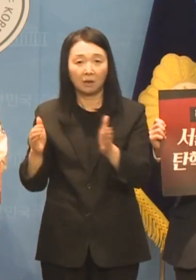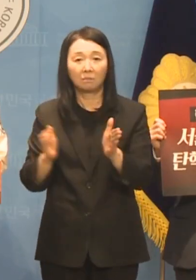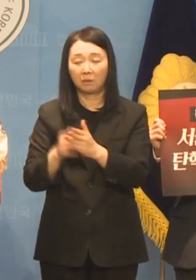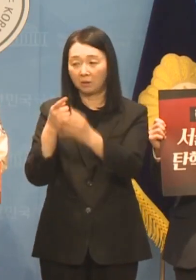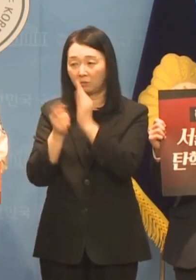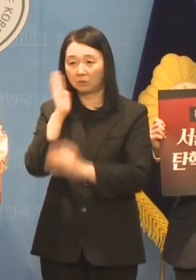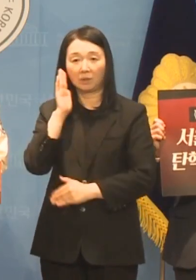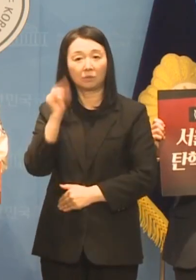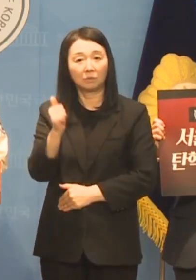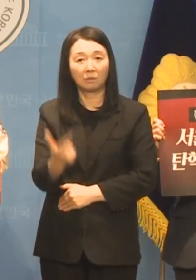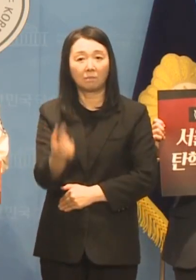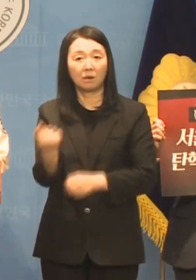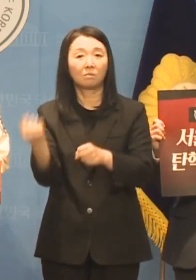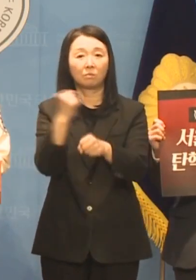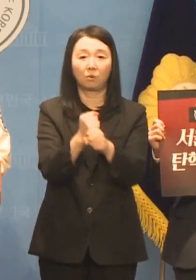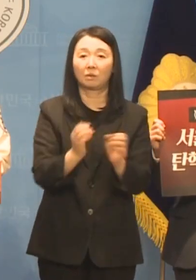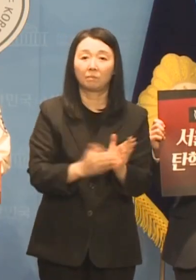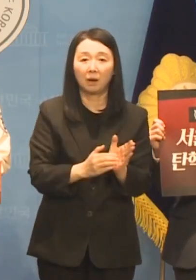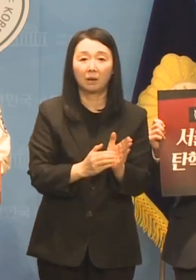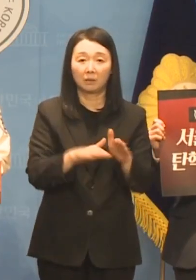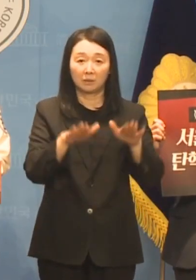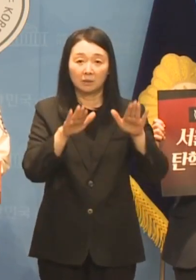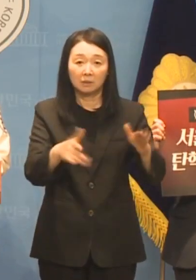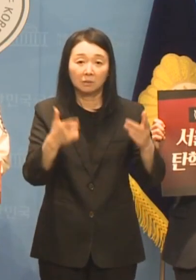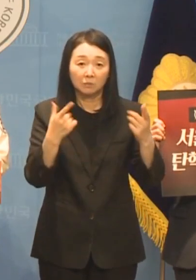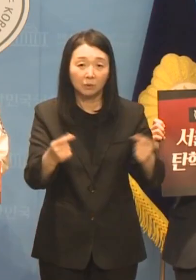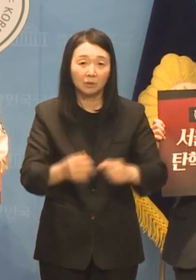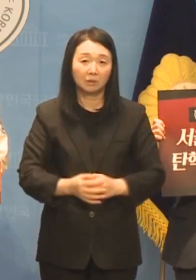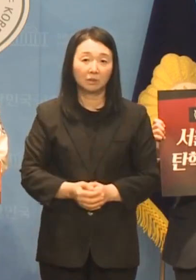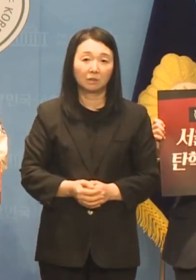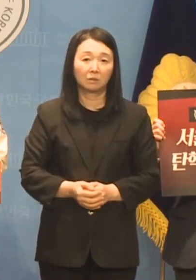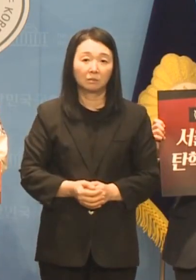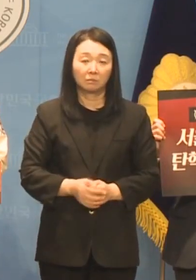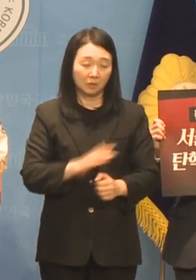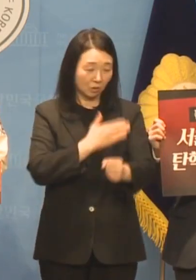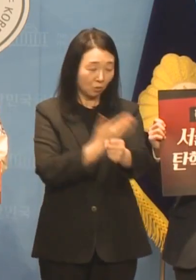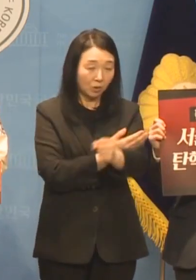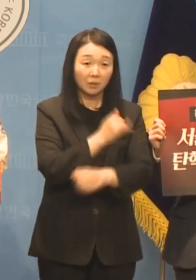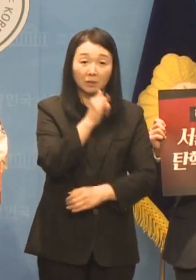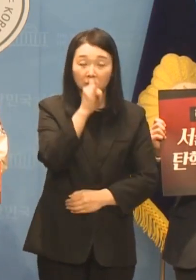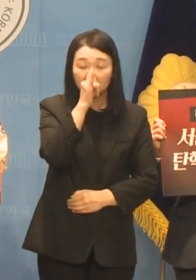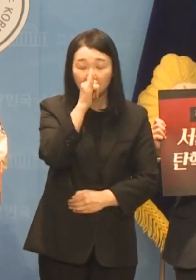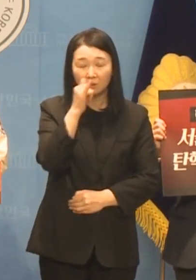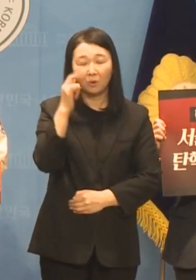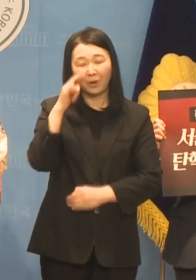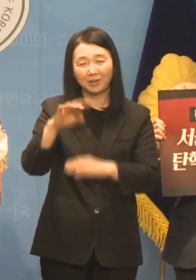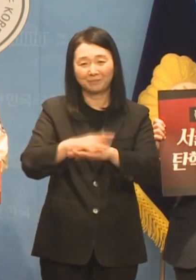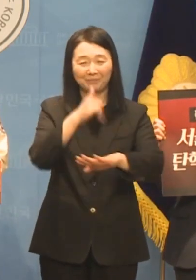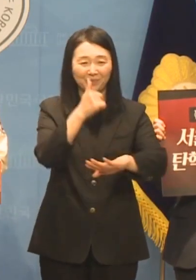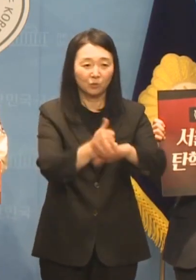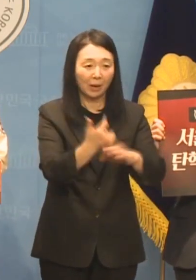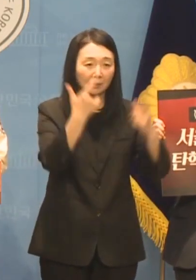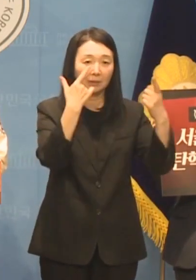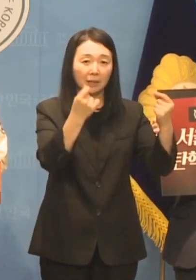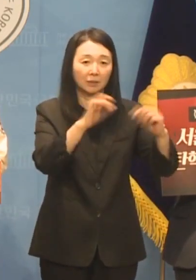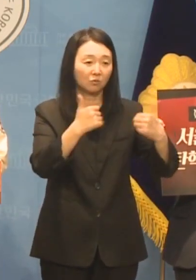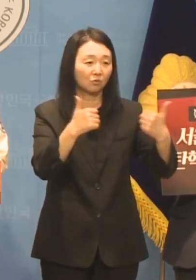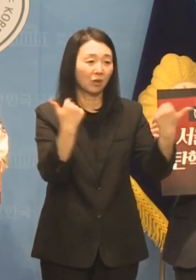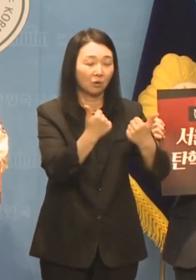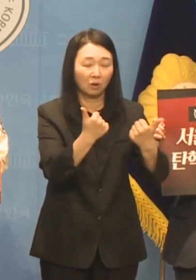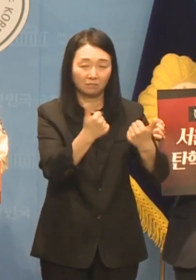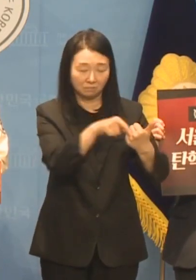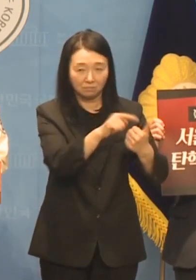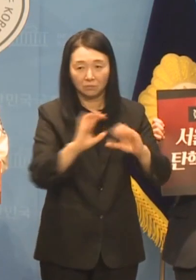윤석열 대통령께서 복귀하시면 지금과 같이 절대적 권한을 가진 제왕적 의회제를 국민과 힘을